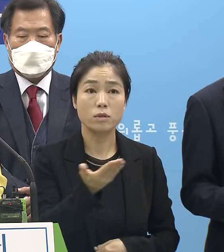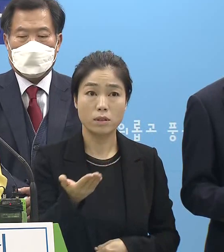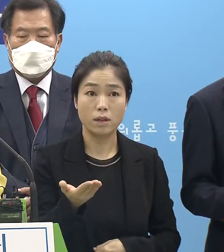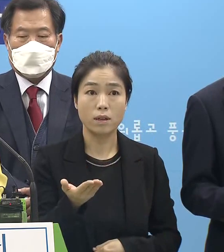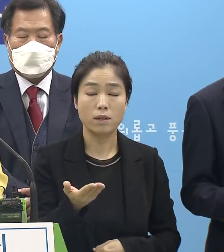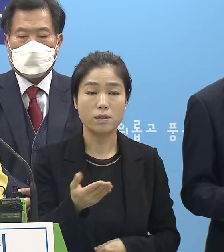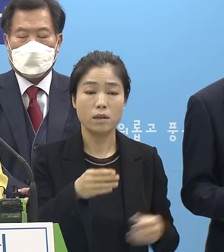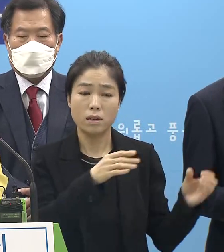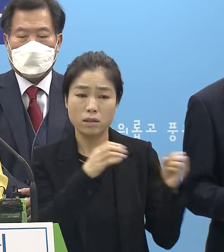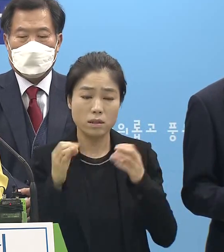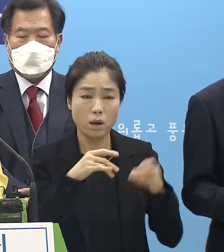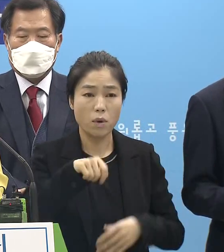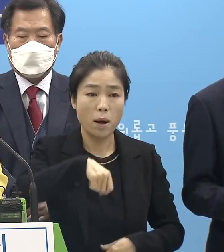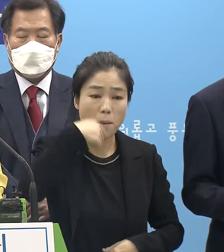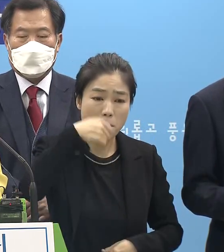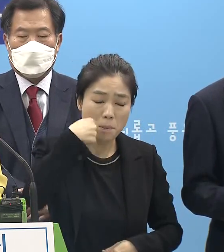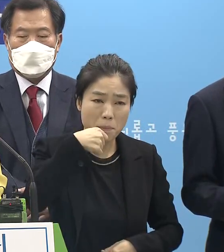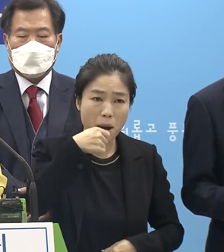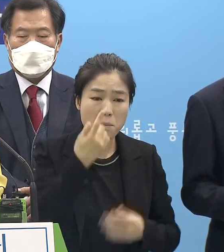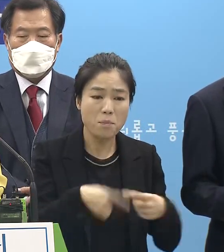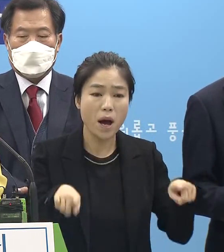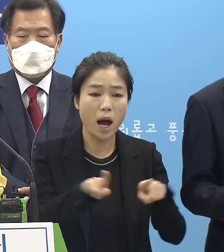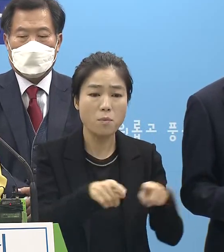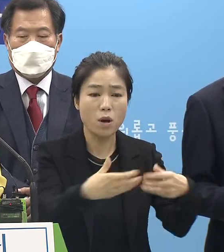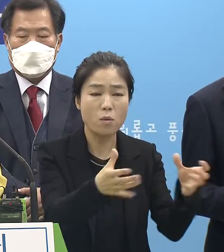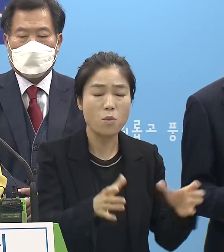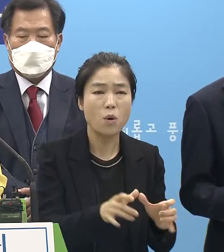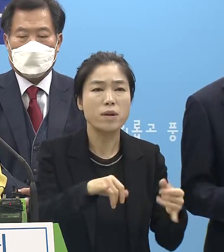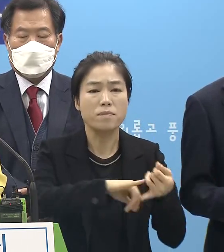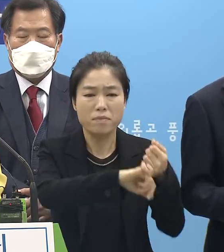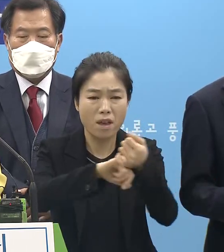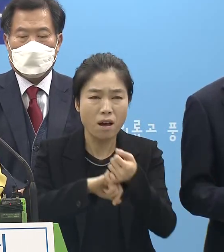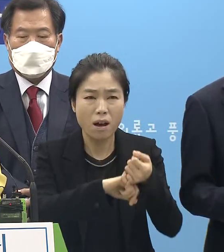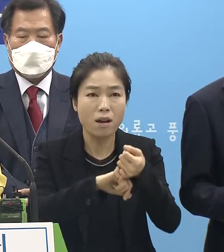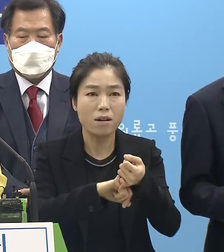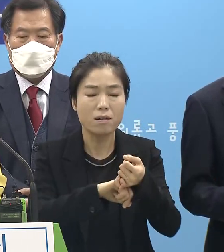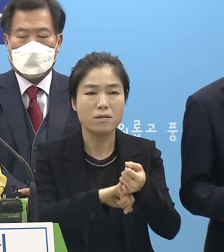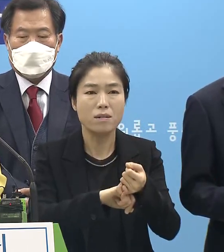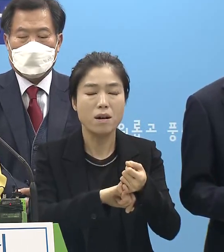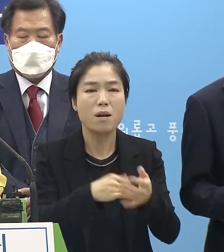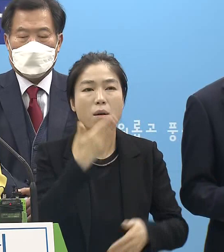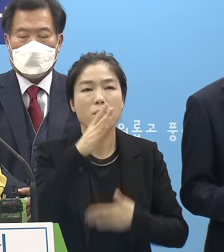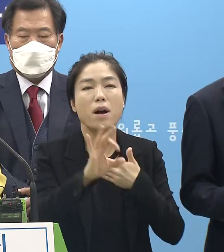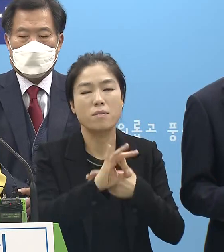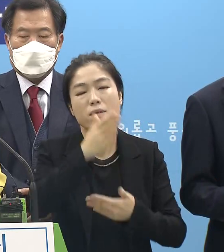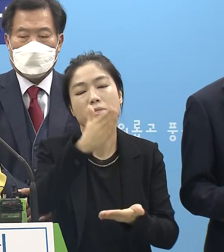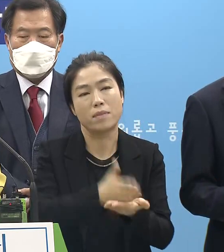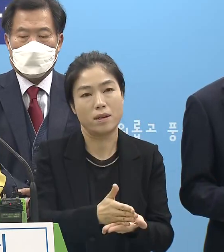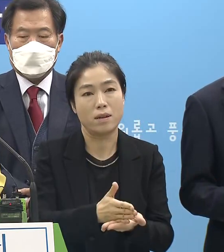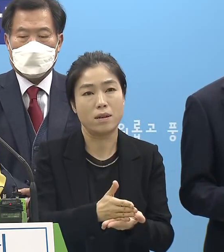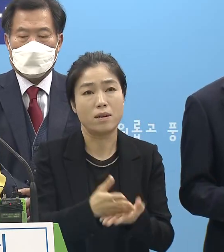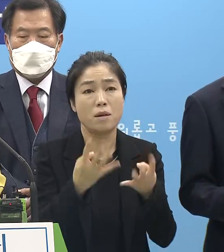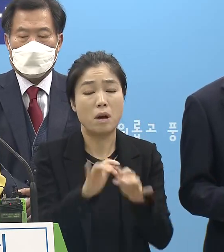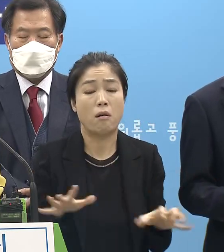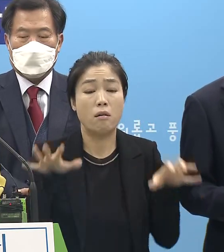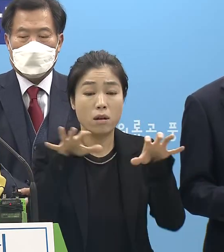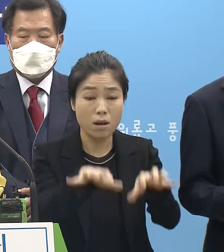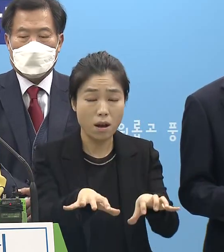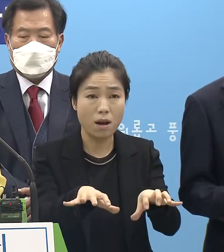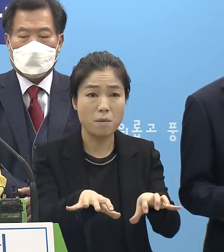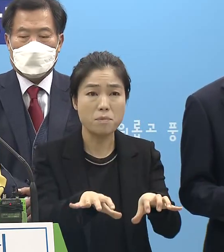여러분께서는 대화와 식사를 동반하는 모임과 약속을 최대한 자제해 주시고 많은 사람이